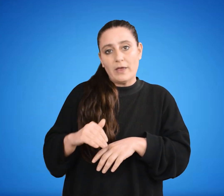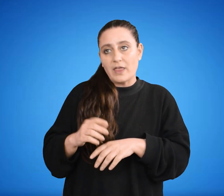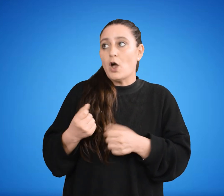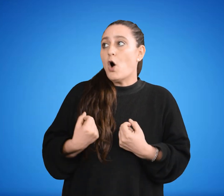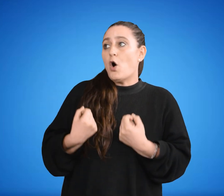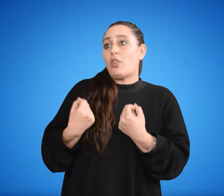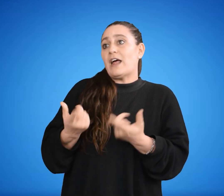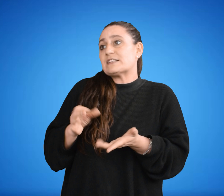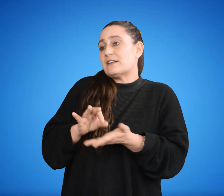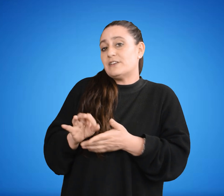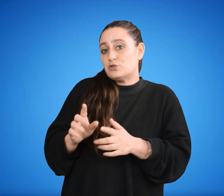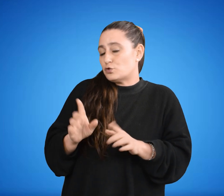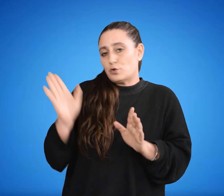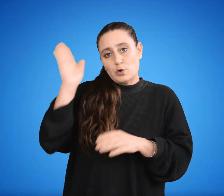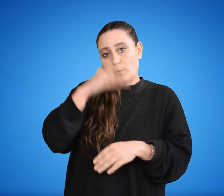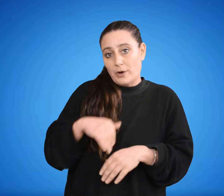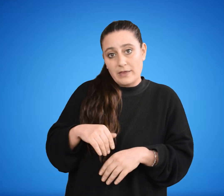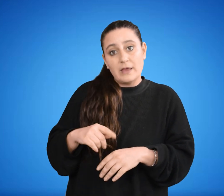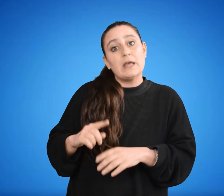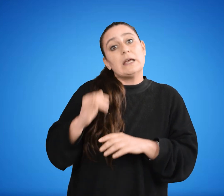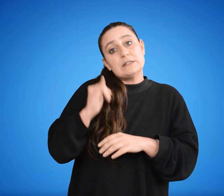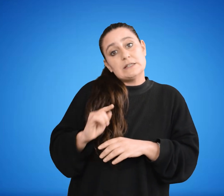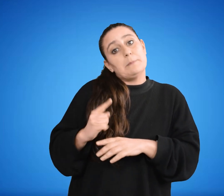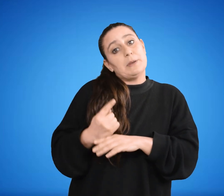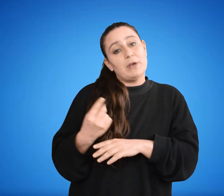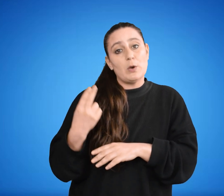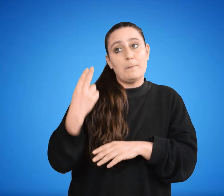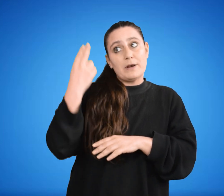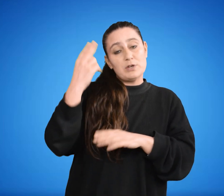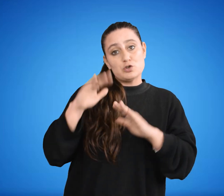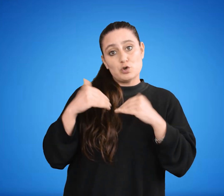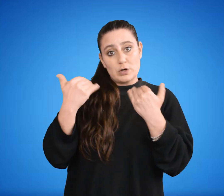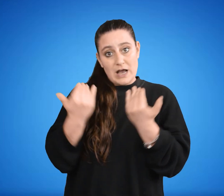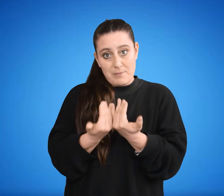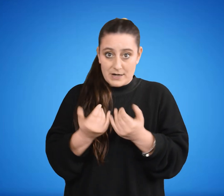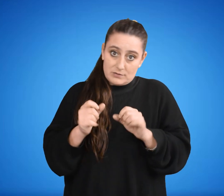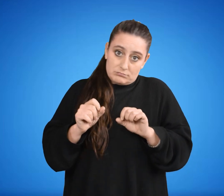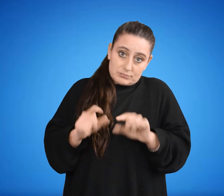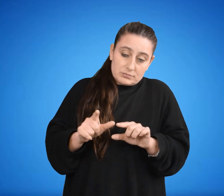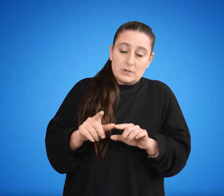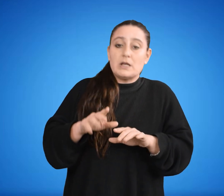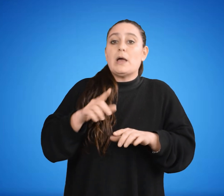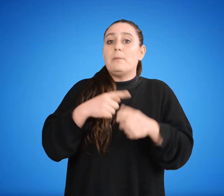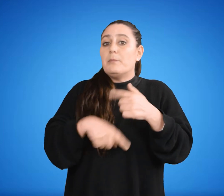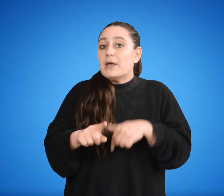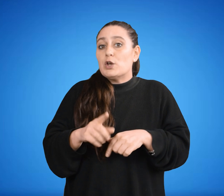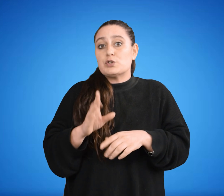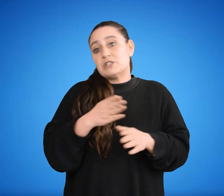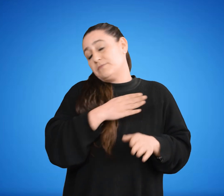servicios retribuidos por ellos en cualquier forma sin consentimiento de la cámara a que pertenezcan quedando en todos los